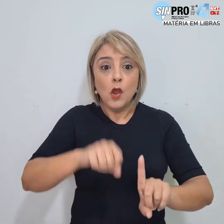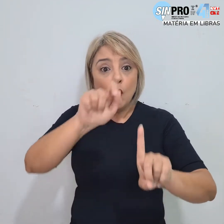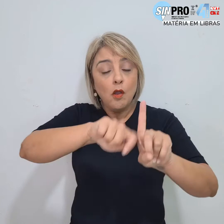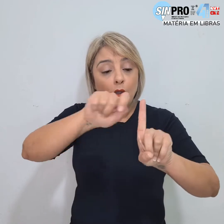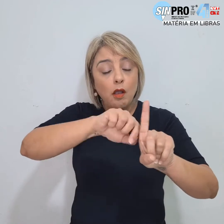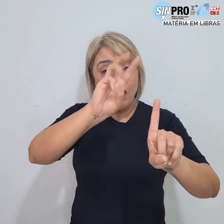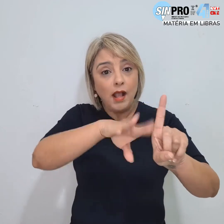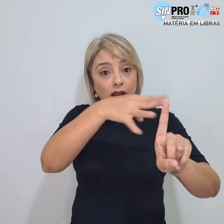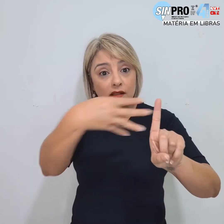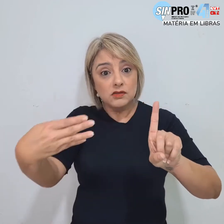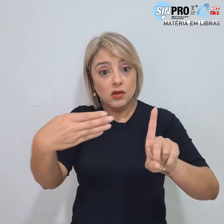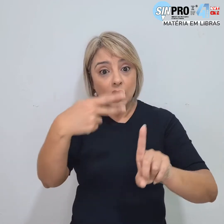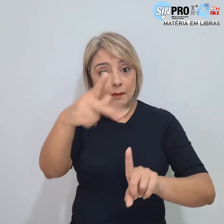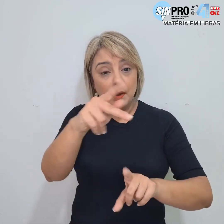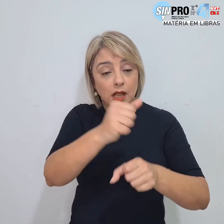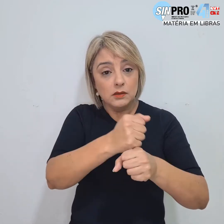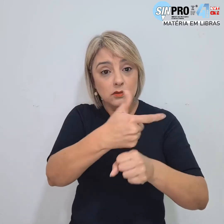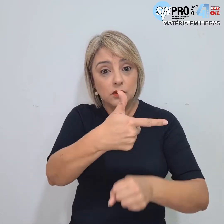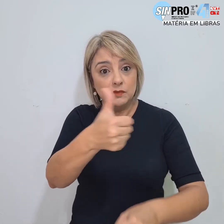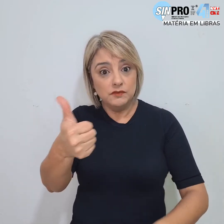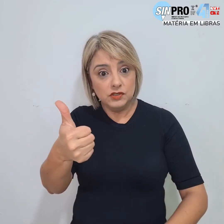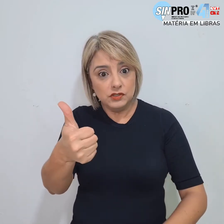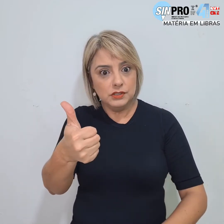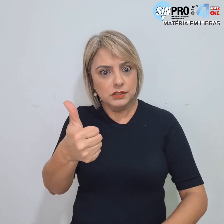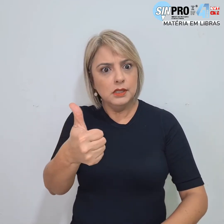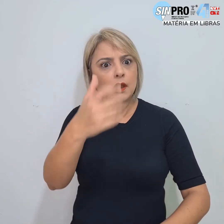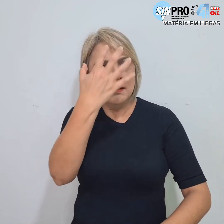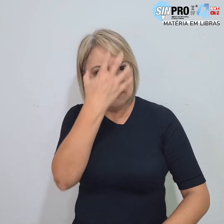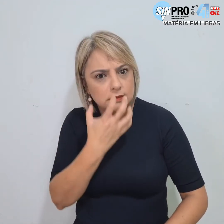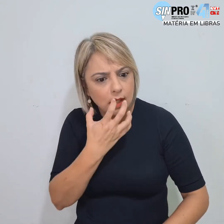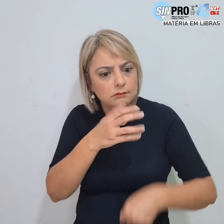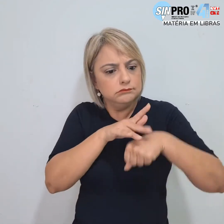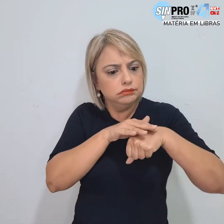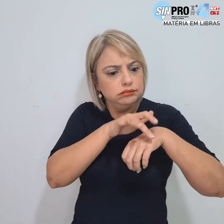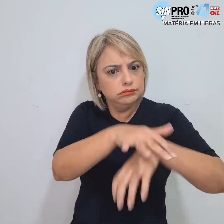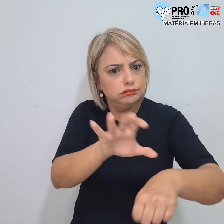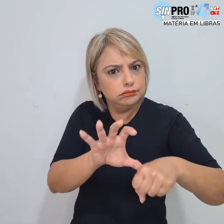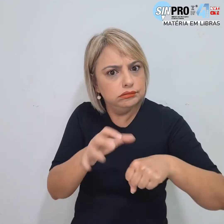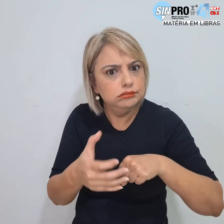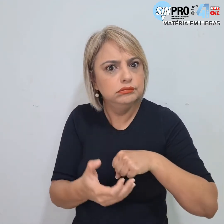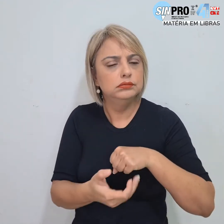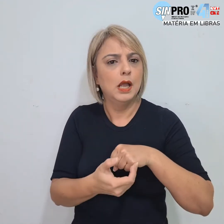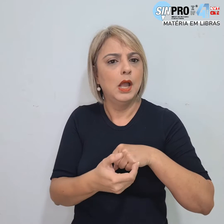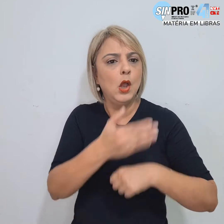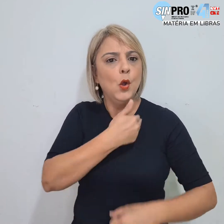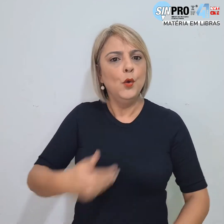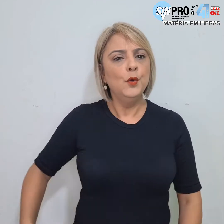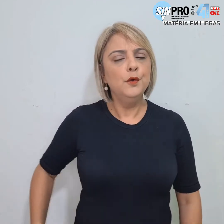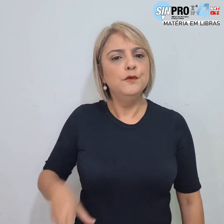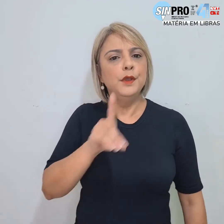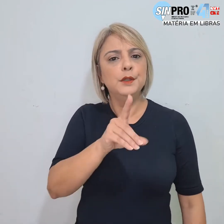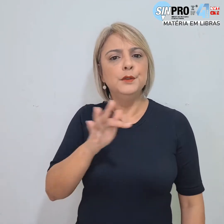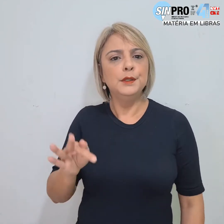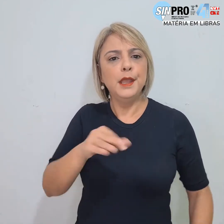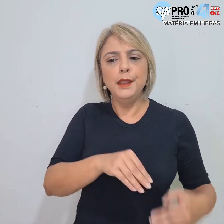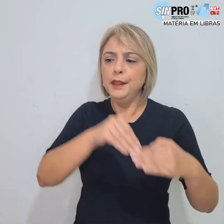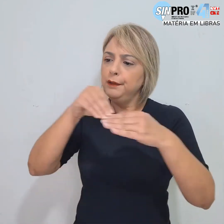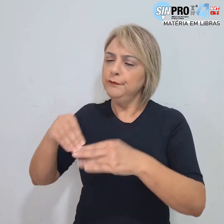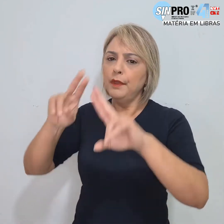para 2021, em razão do agravamento da pandemia, o governo do DF envia à Câmara